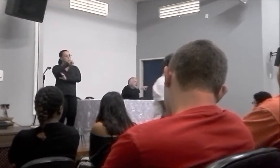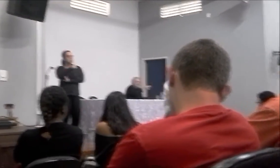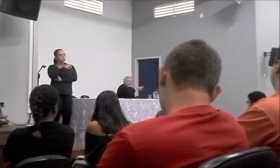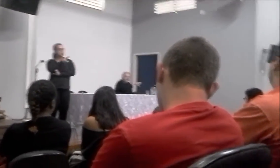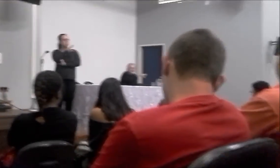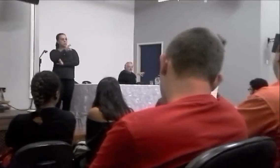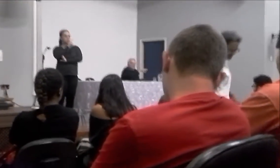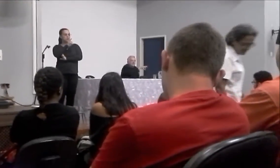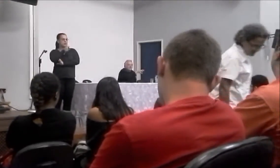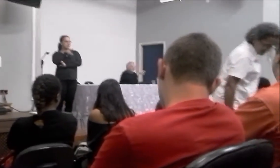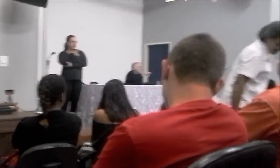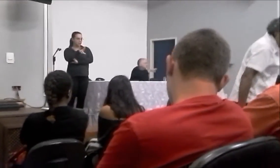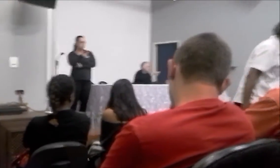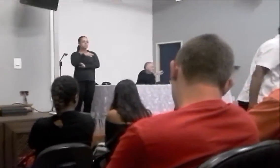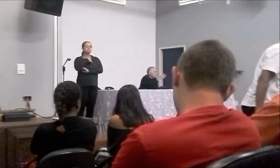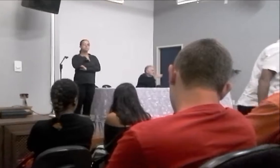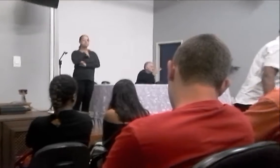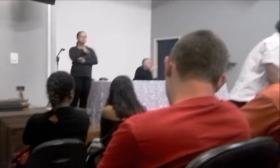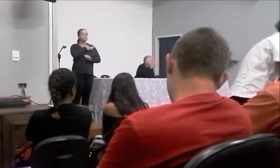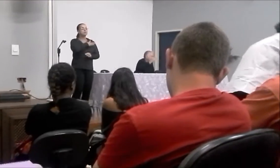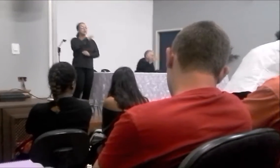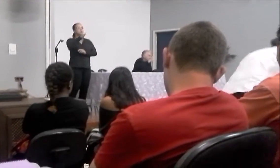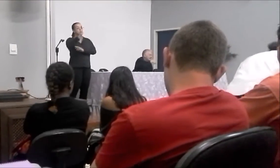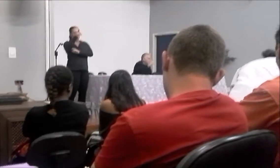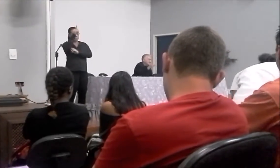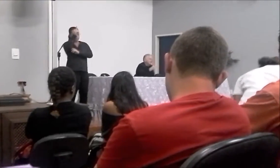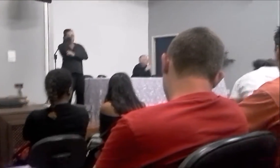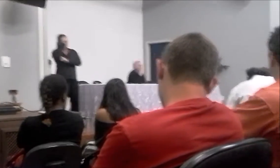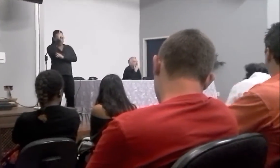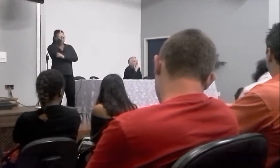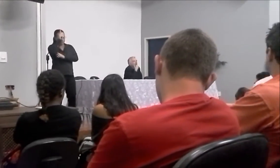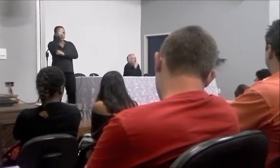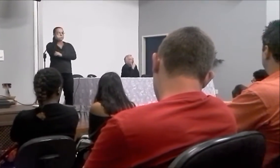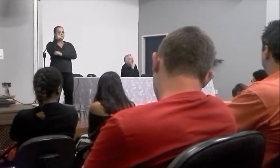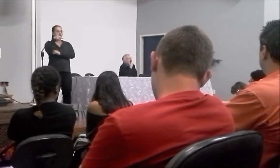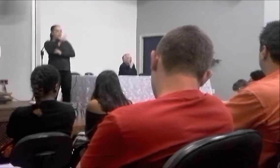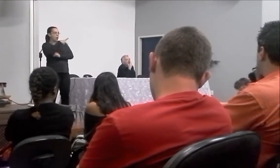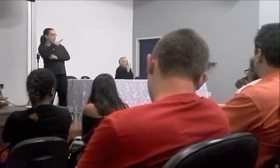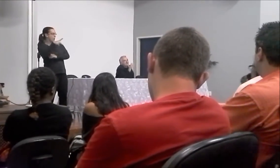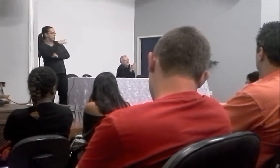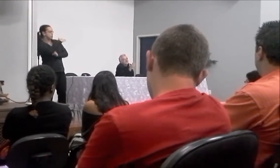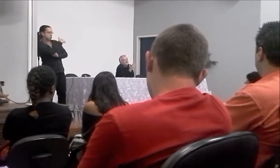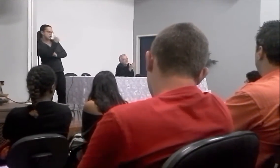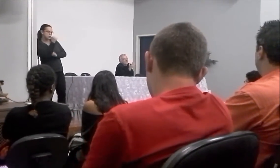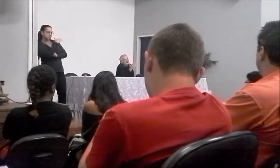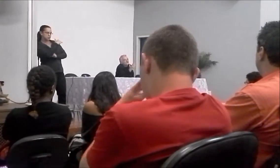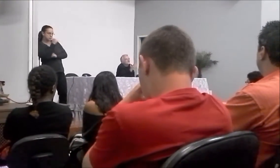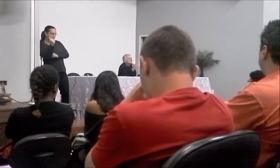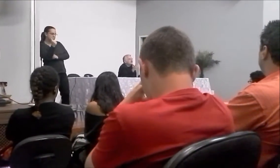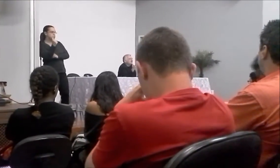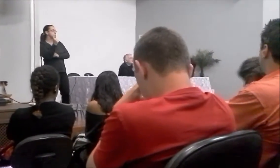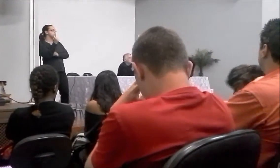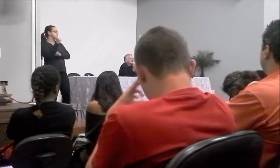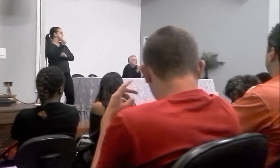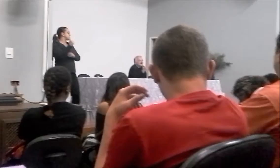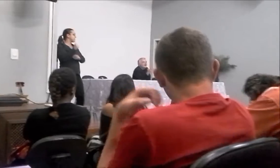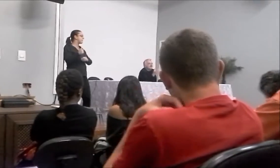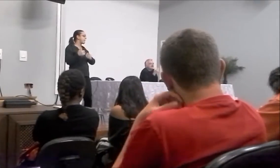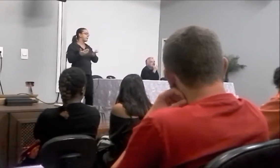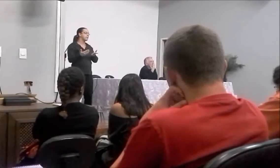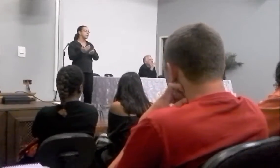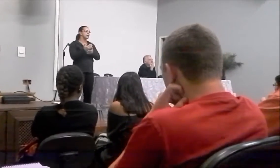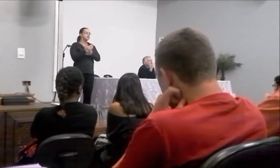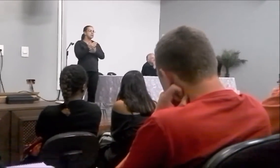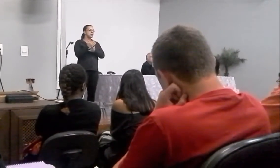na Alemanha como professor convidado na Alemanha. E os filósofos, vocês